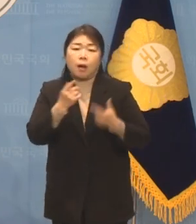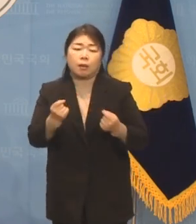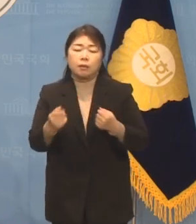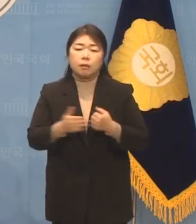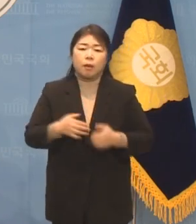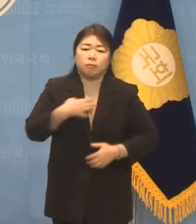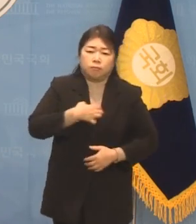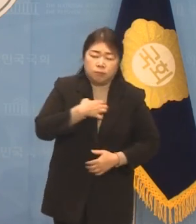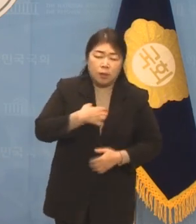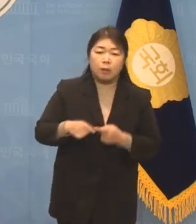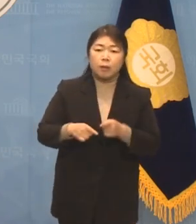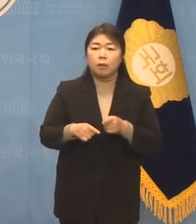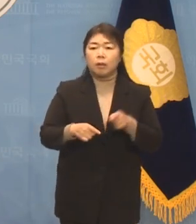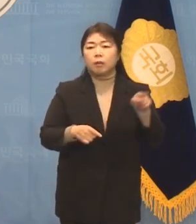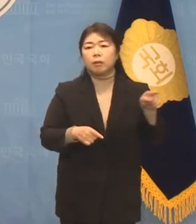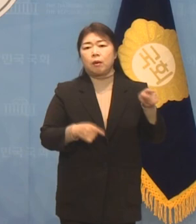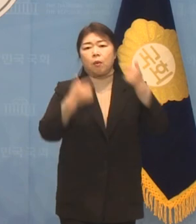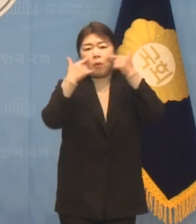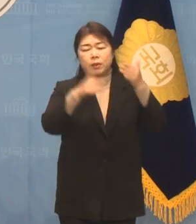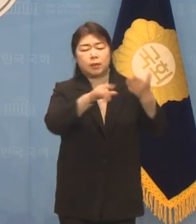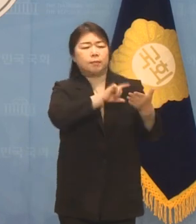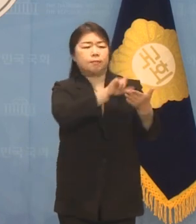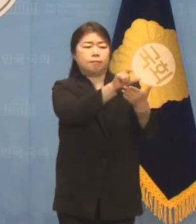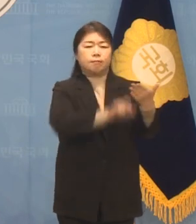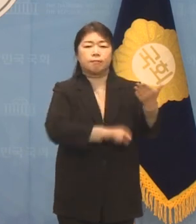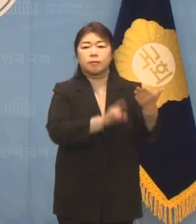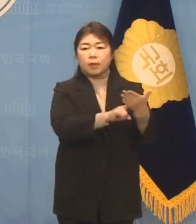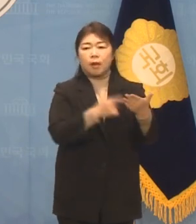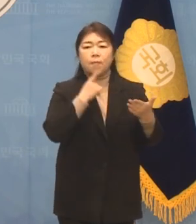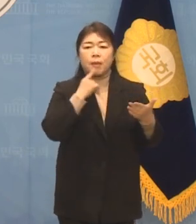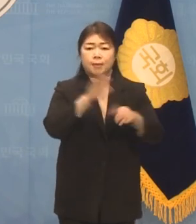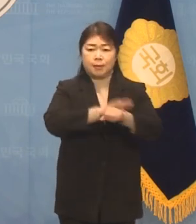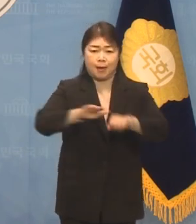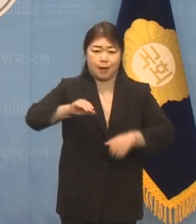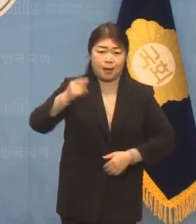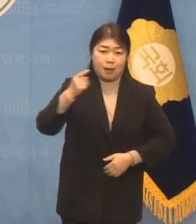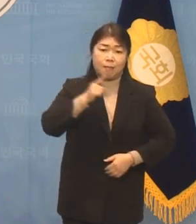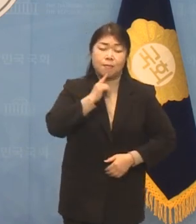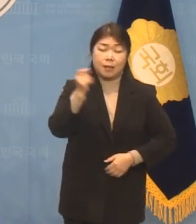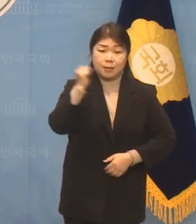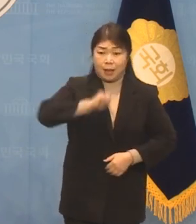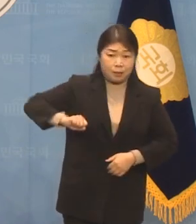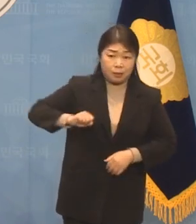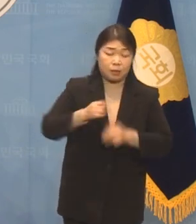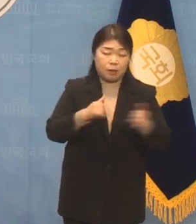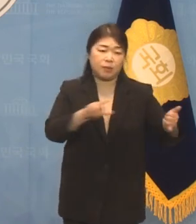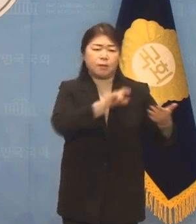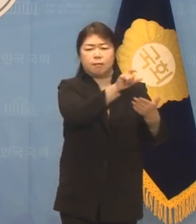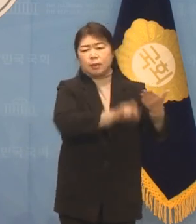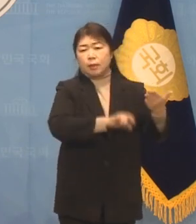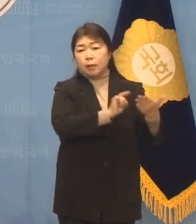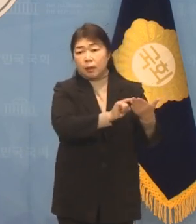있었는데 그 의심이 이제 블랙리스트라는 문서 실체로 밝혀진 것입니다.